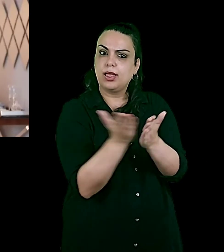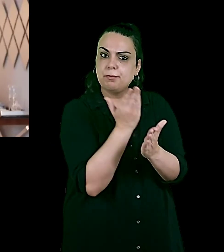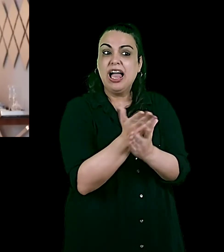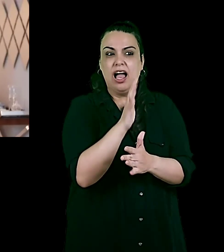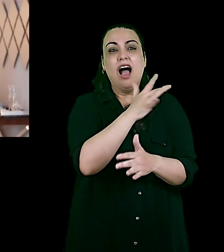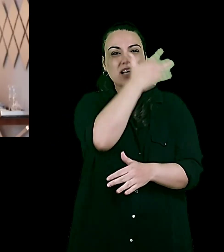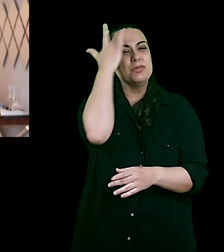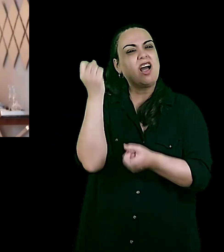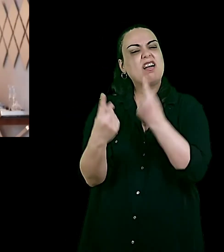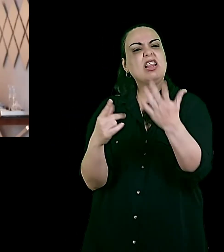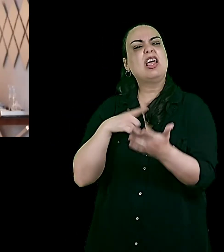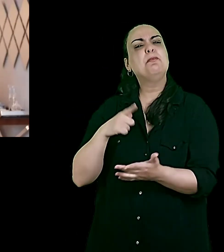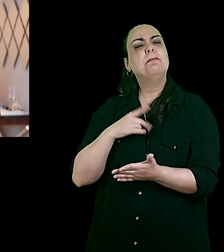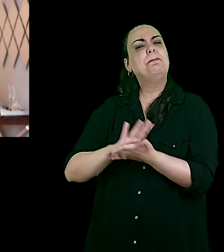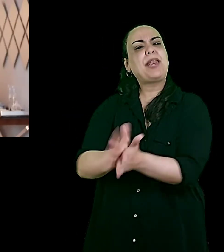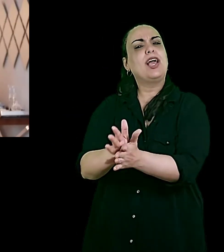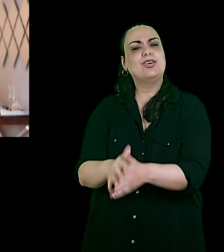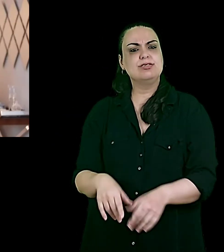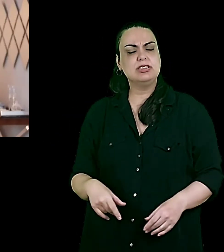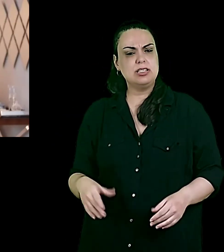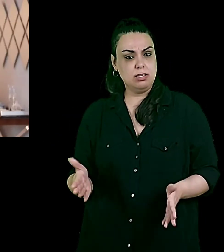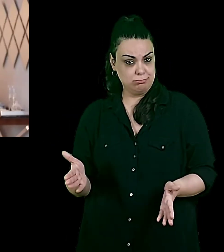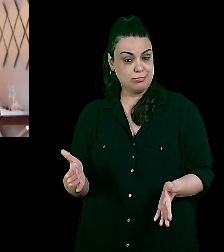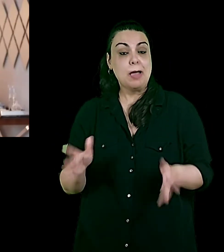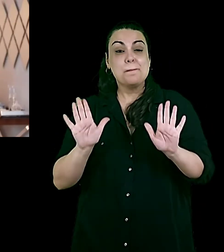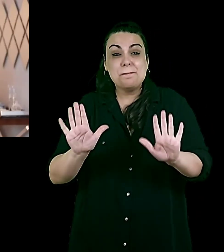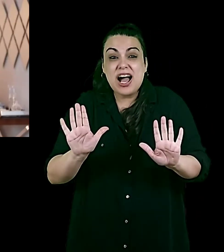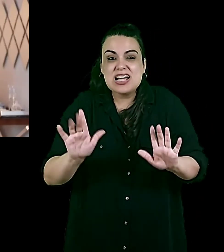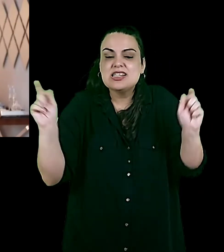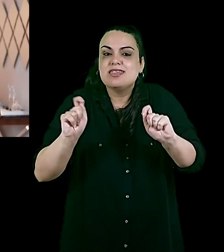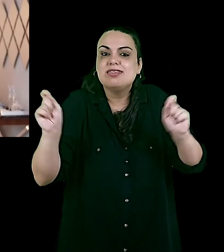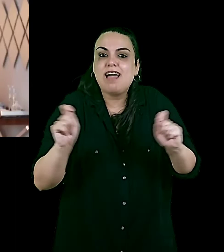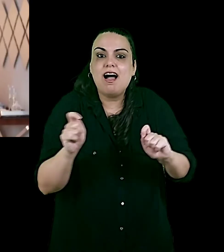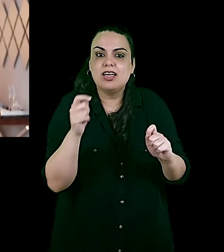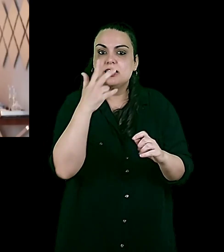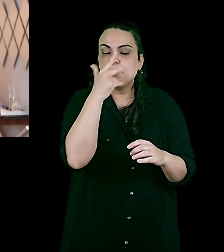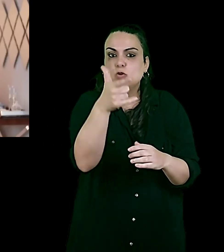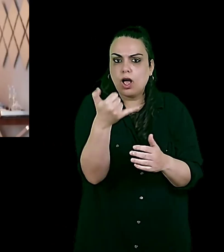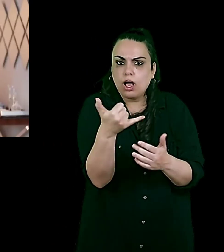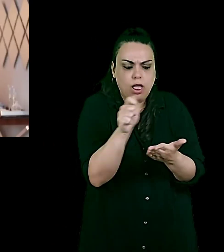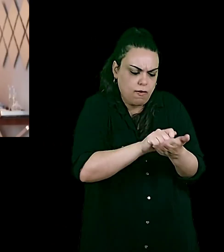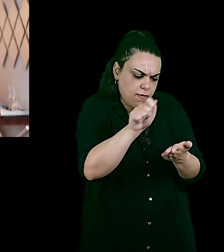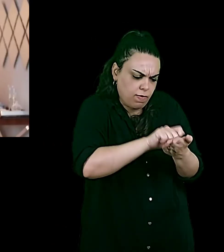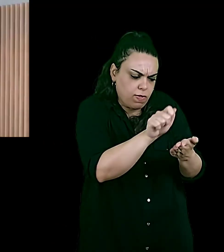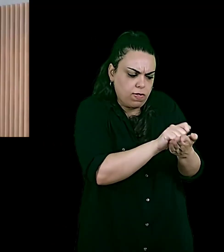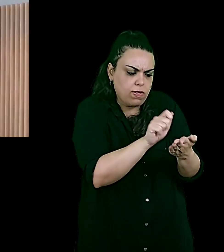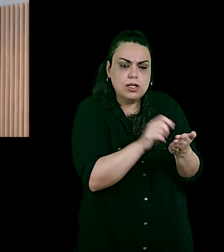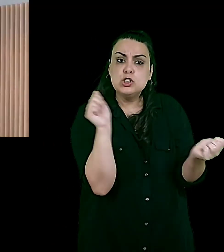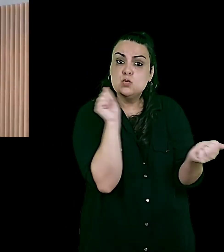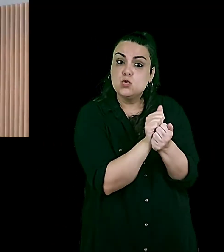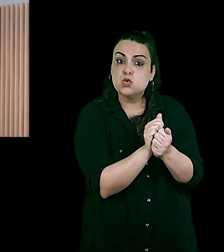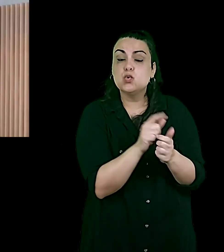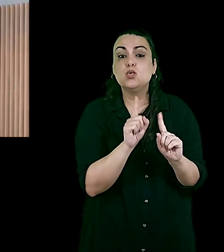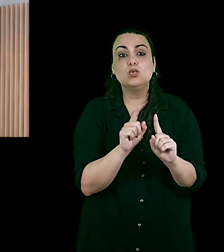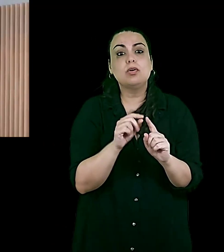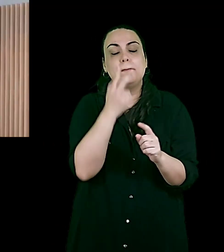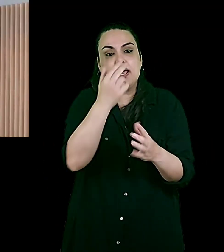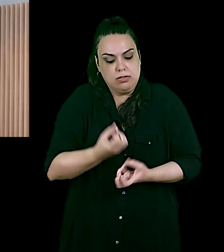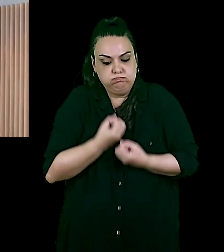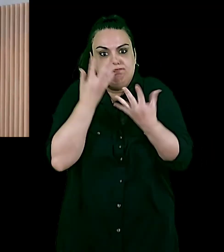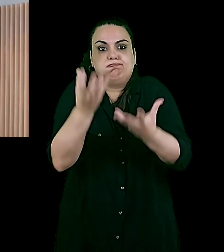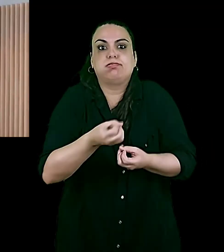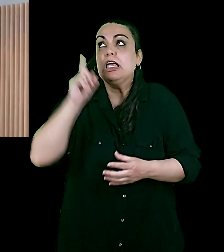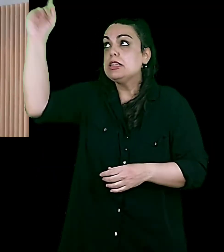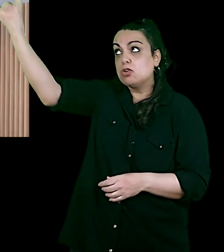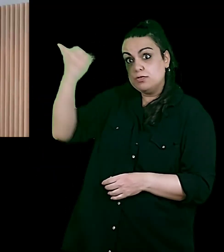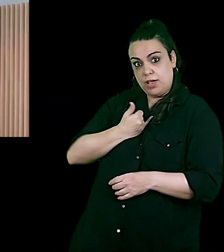torna viável, ele torna possível para a gente verbalizar e construir do lado de fora aquilo que o Senhor já colocou dentro do